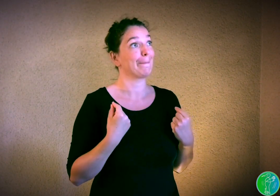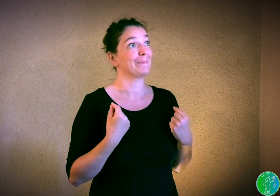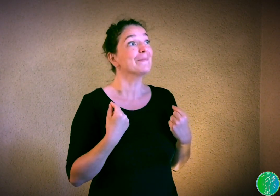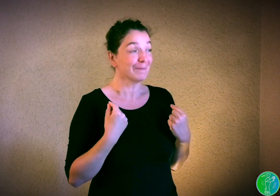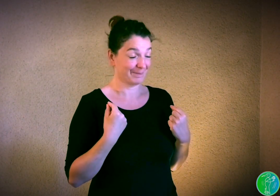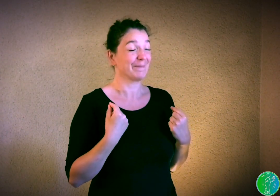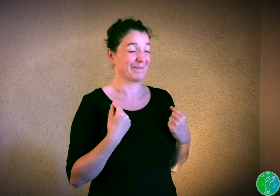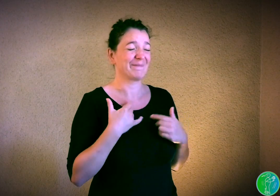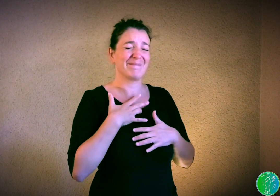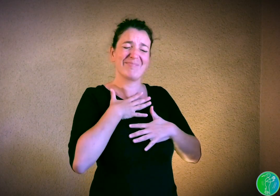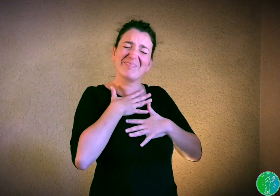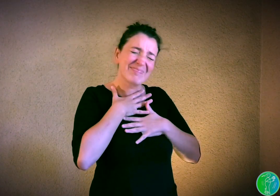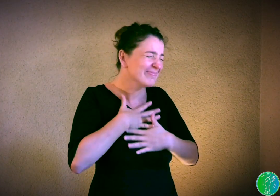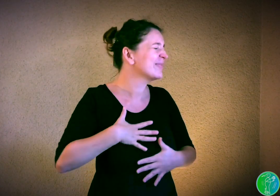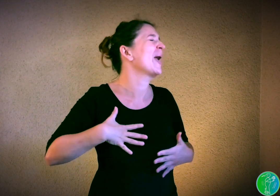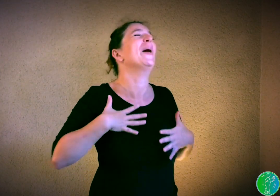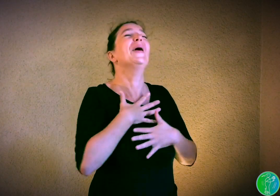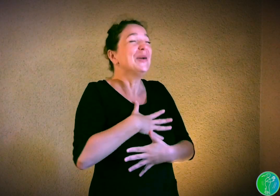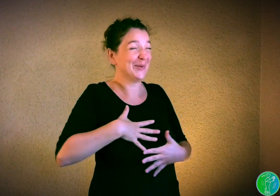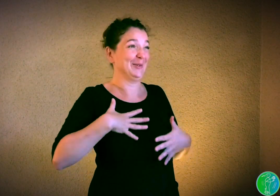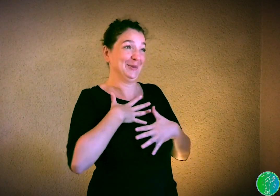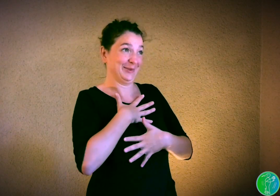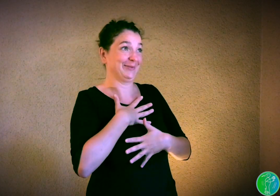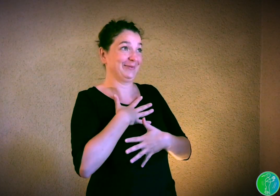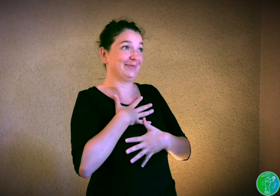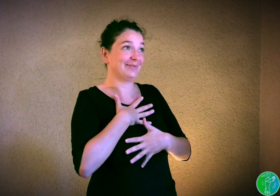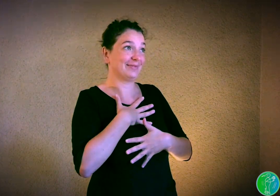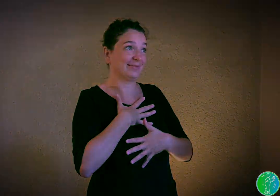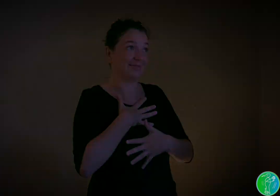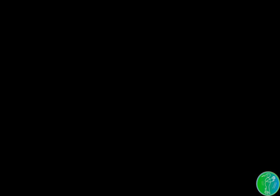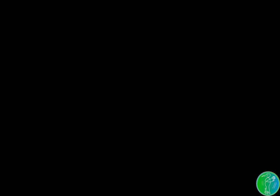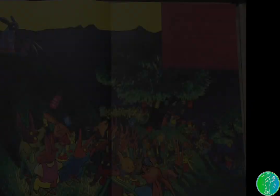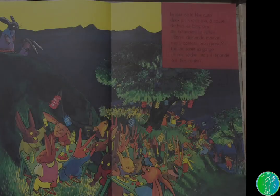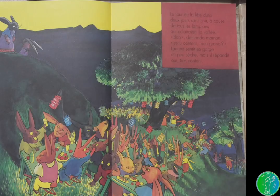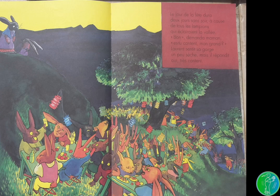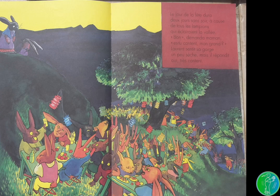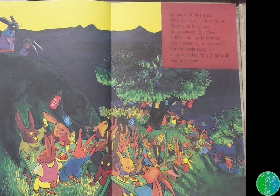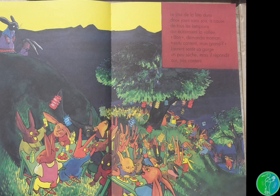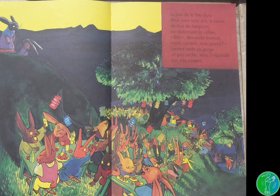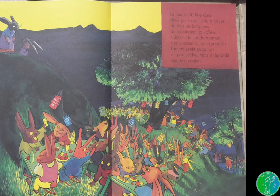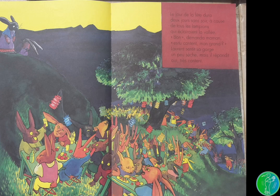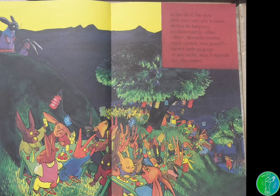Laurent sentit sa gorge un peu sèche, mais il répondit: « Oui, très content. »